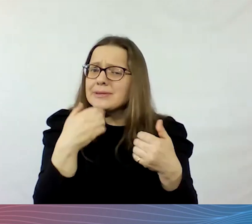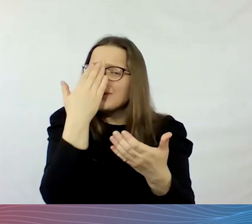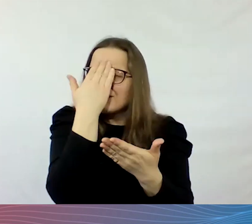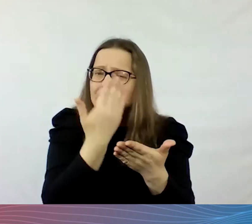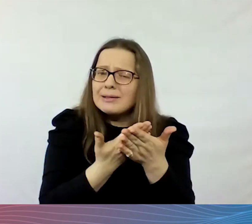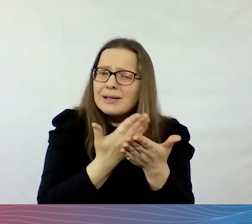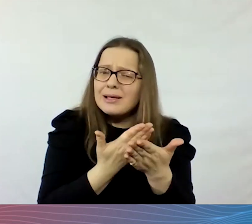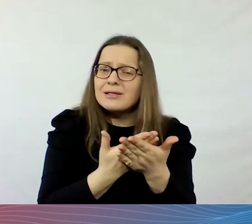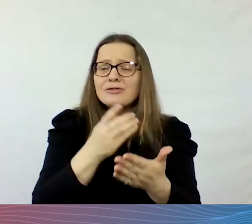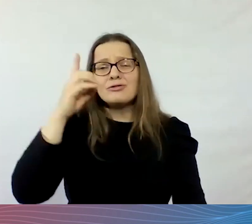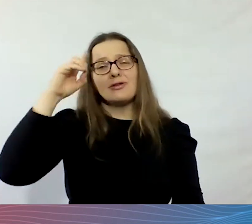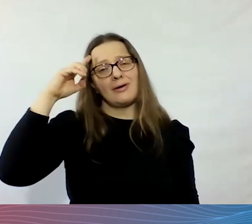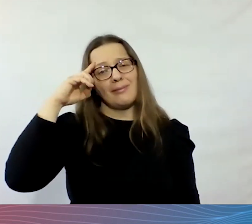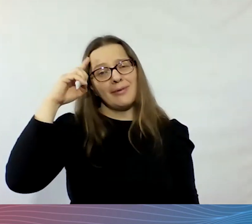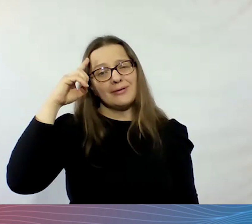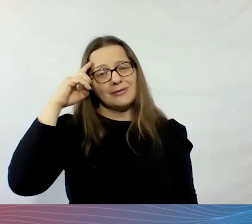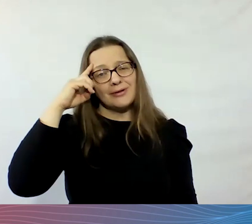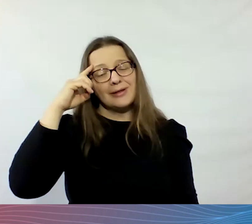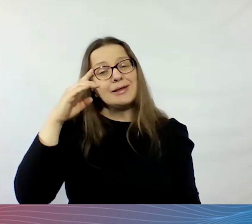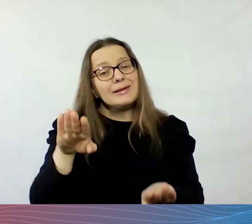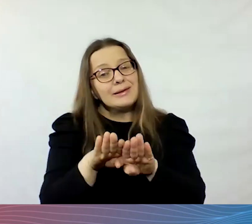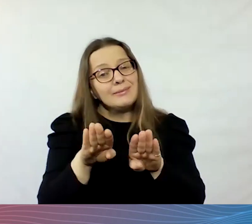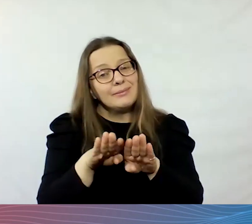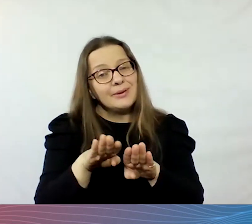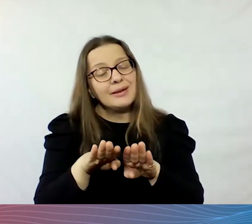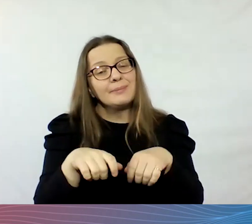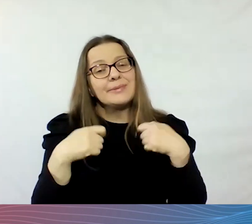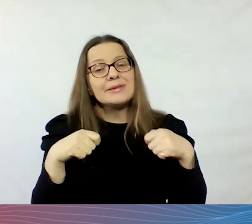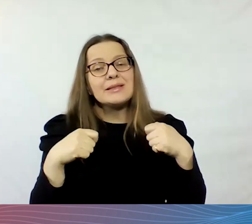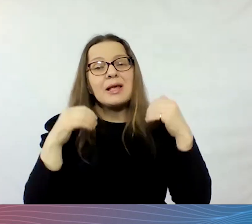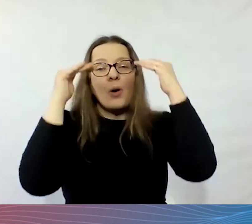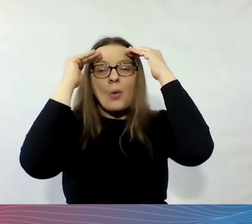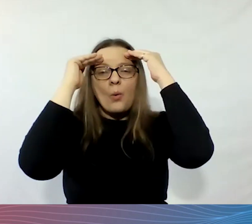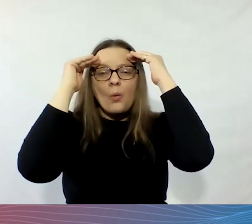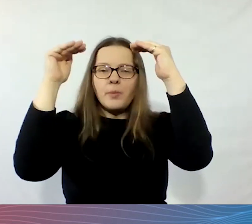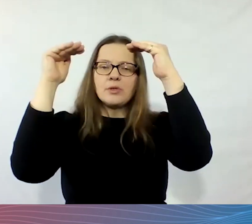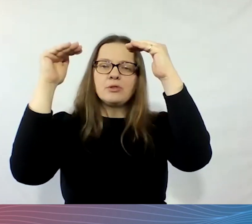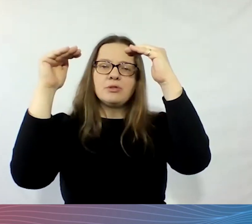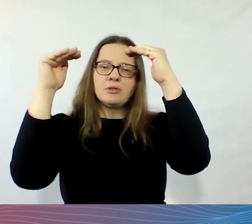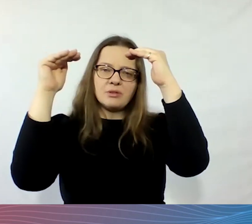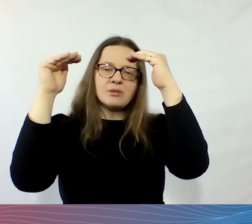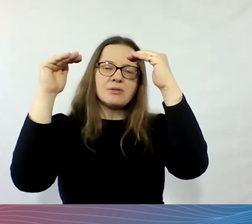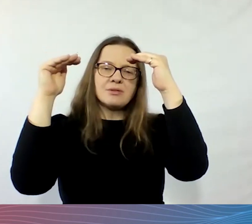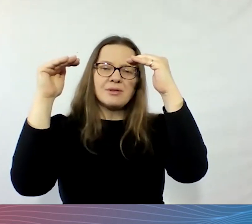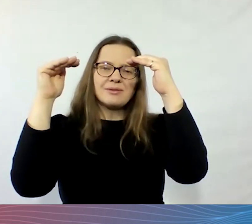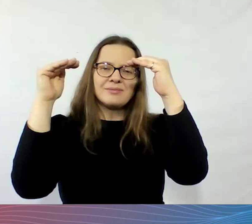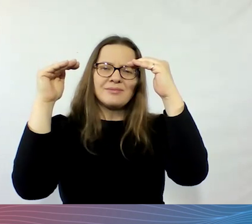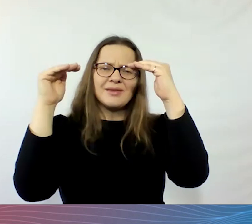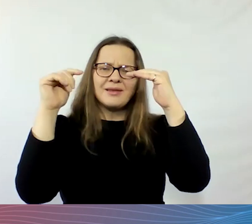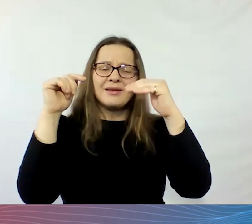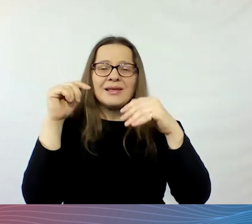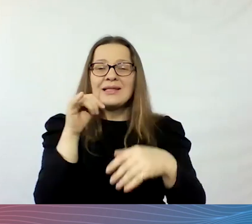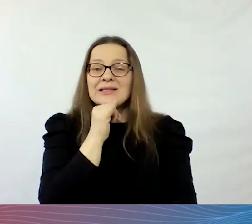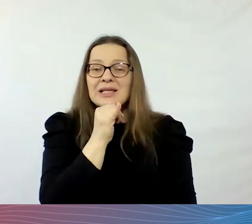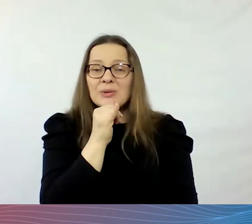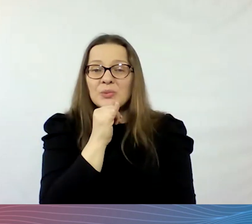a fé é pela obediência. Se você não crê, isso tudo que está acontecendo, eu não creio. Se